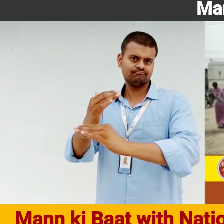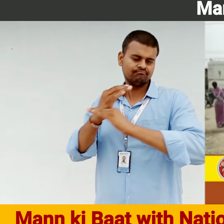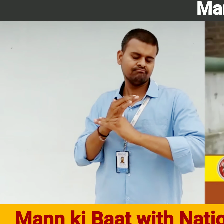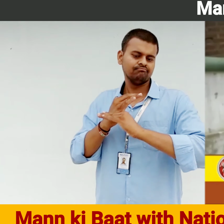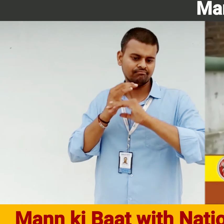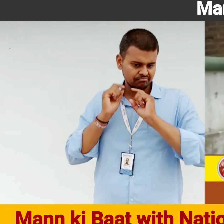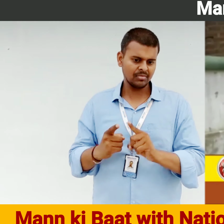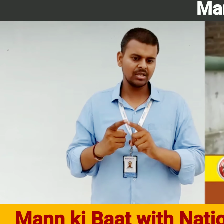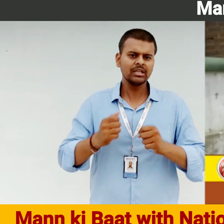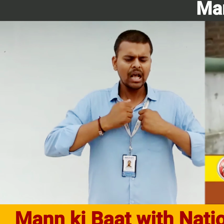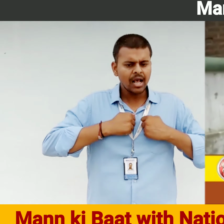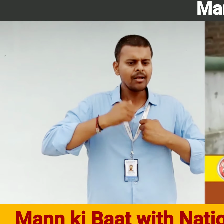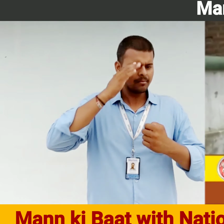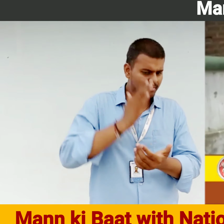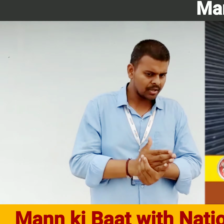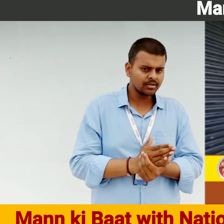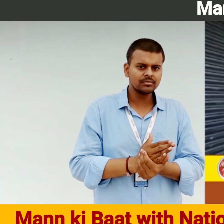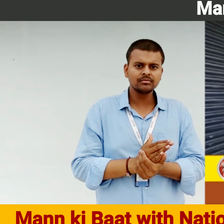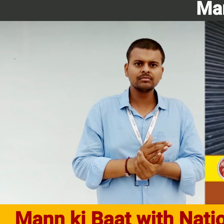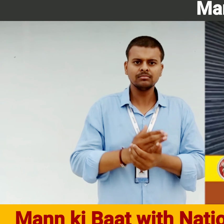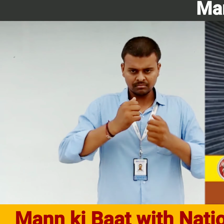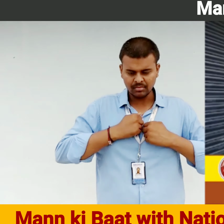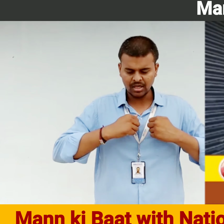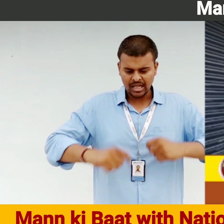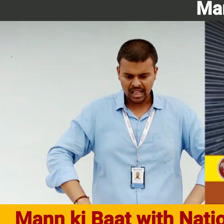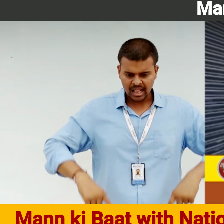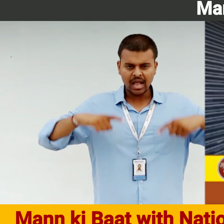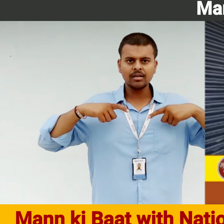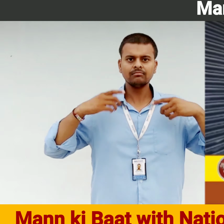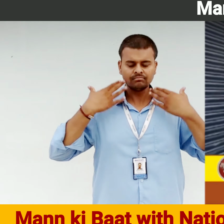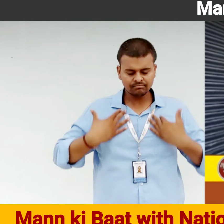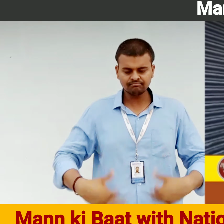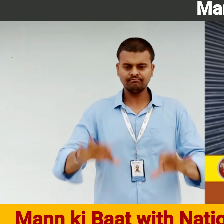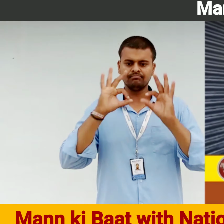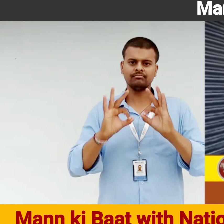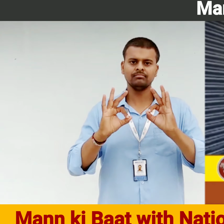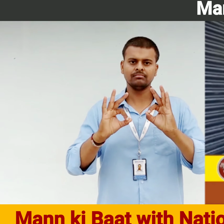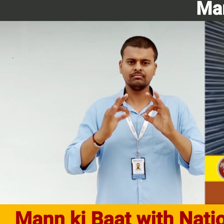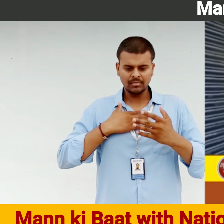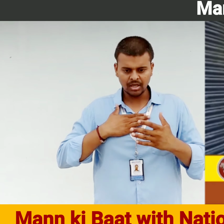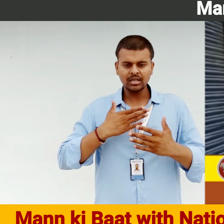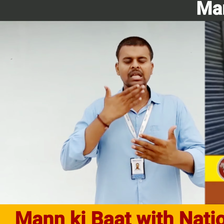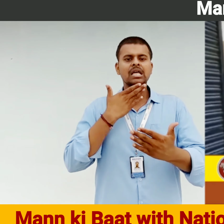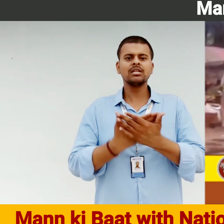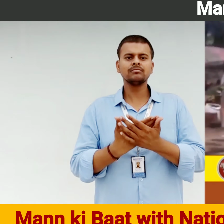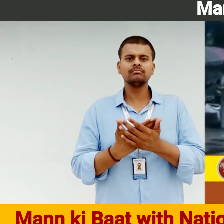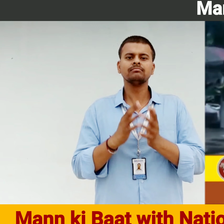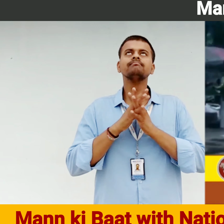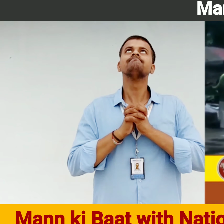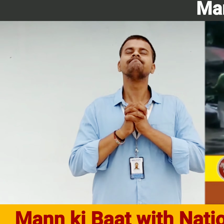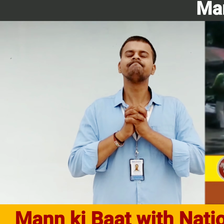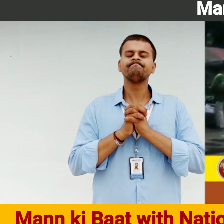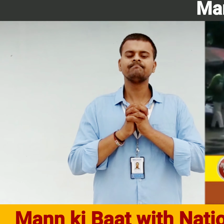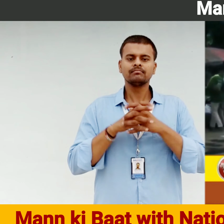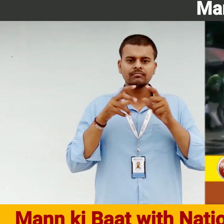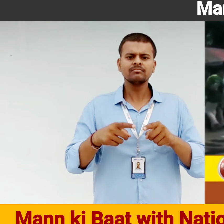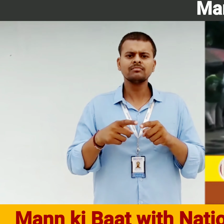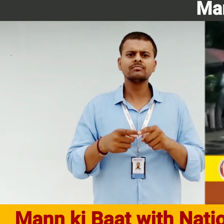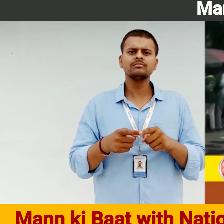लिए ये सावधानी जरूर रखेंगे। इसी विश्वास के साथ आपके उत्तम स्वास्थ्य के